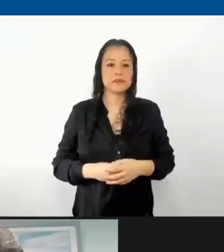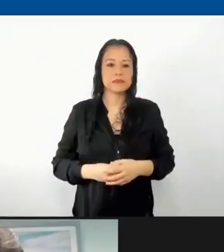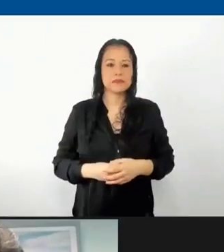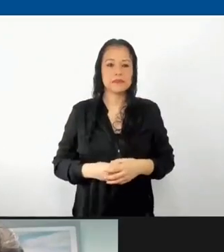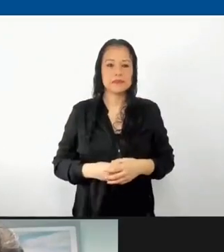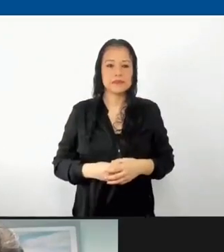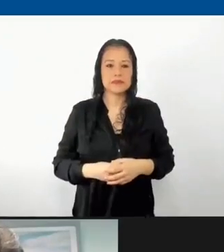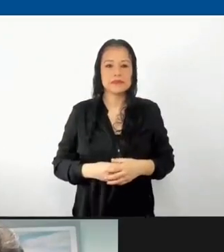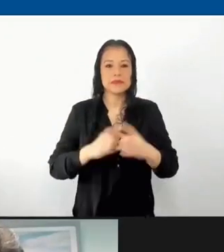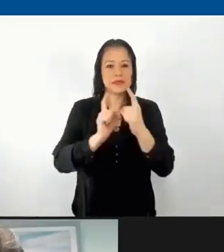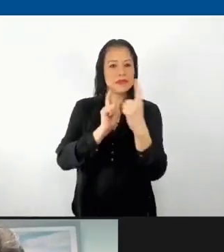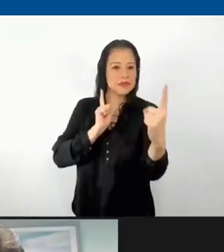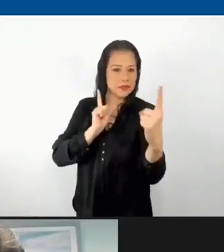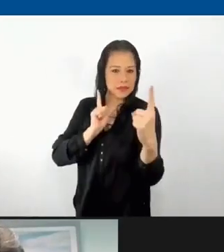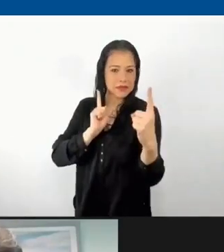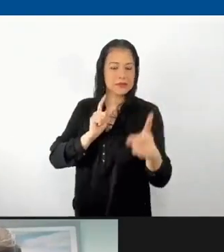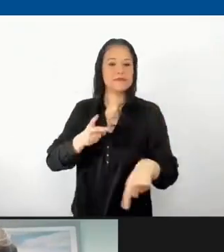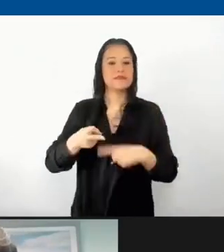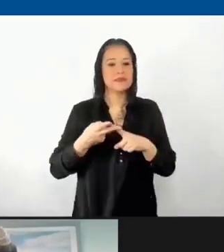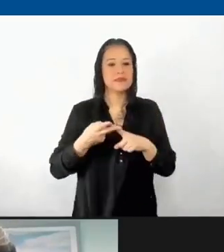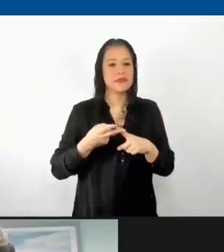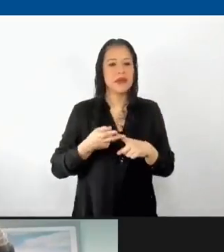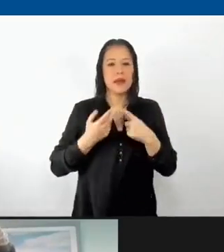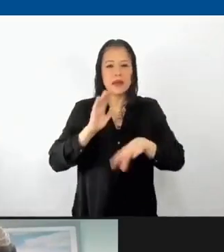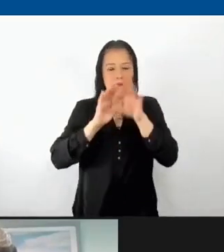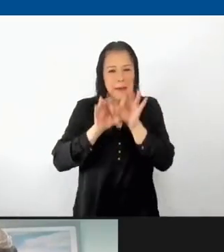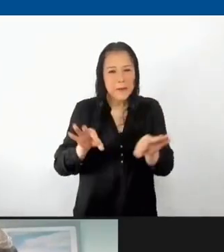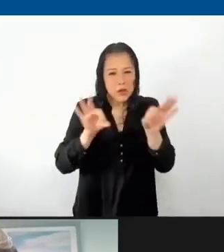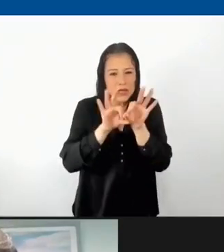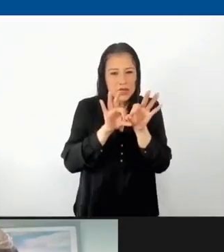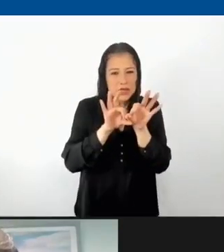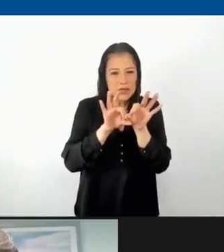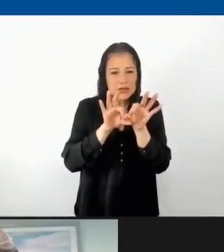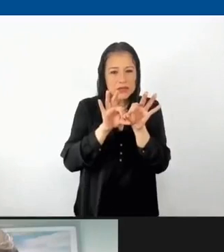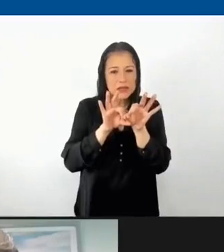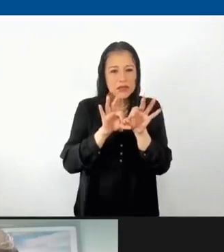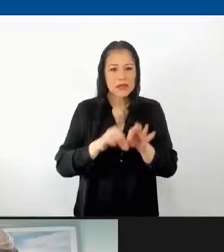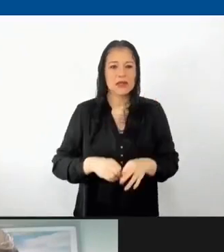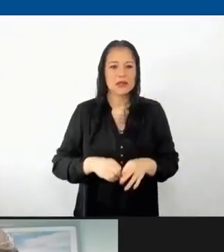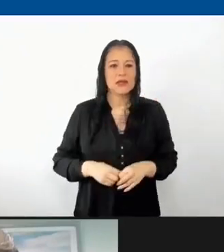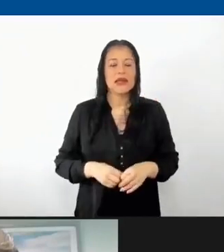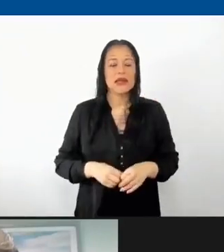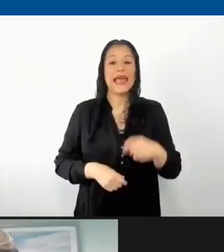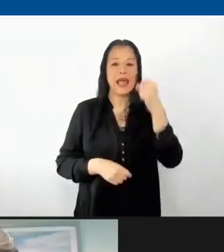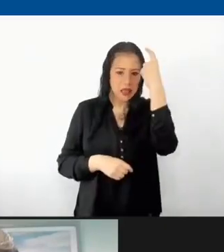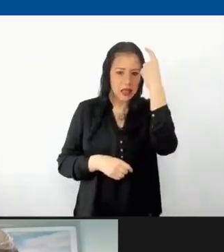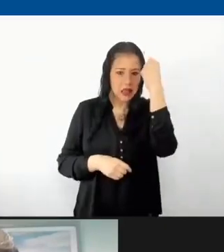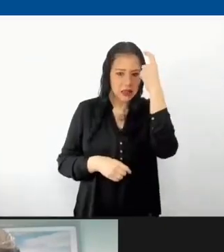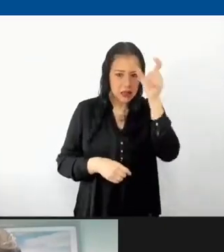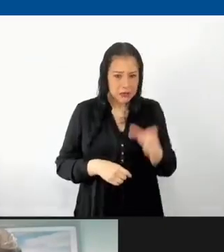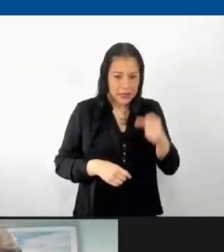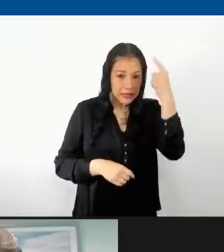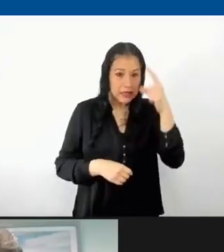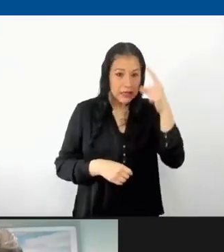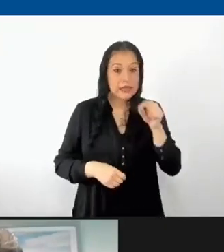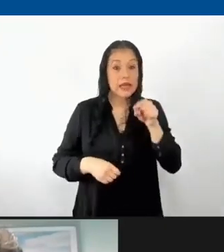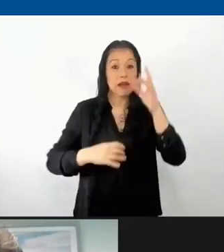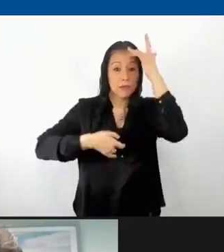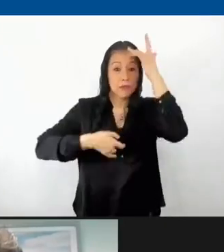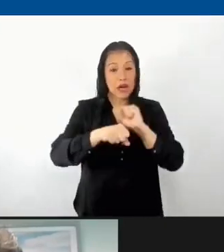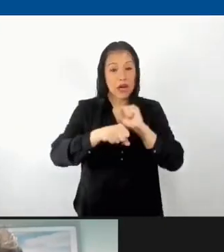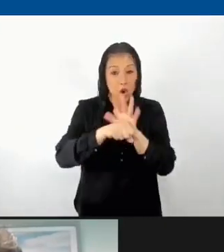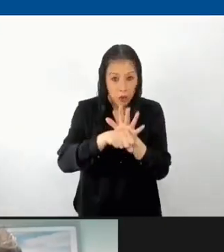la distancia. Pero el hecho fundamental acá es entender que esta enfermedad, y eso es lo